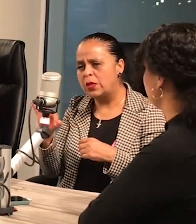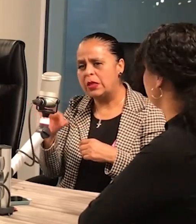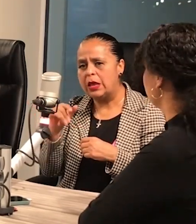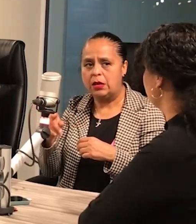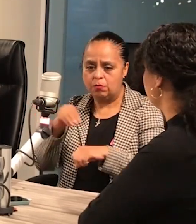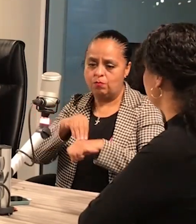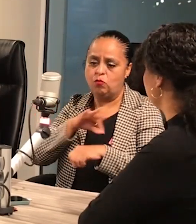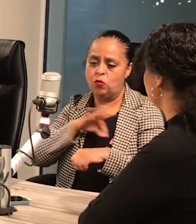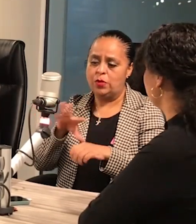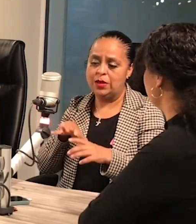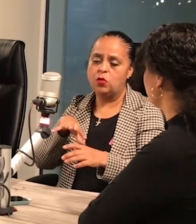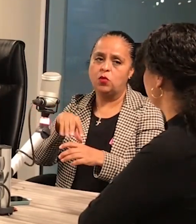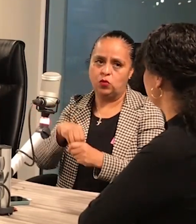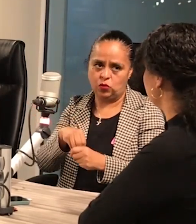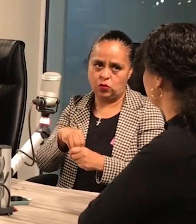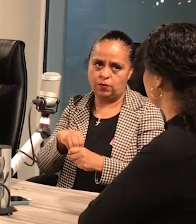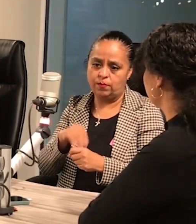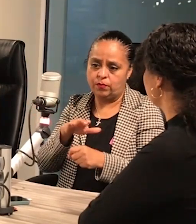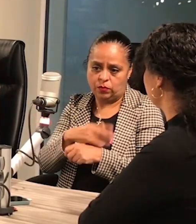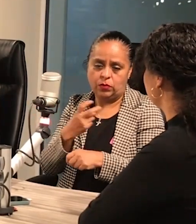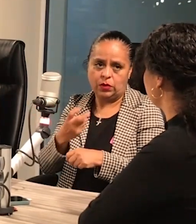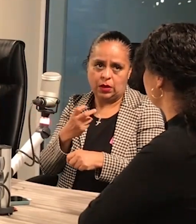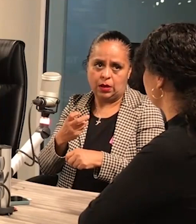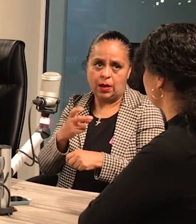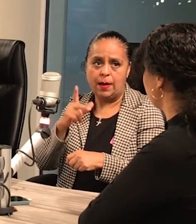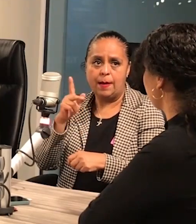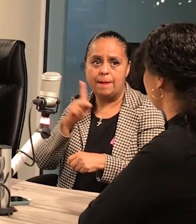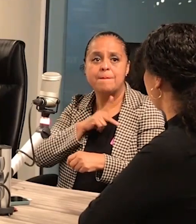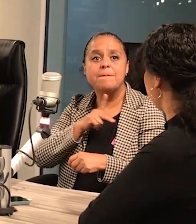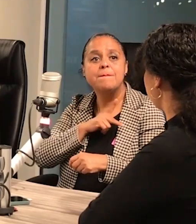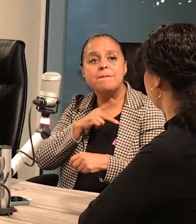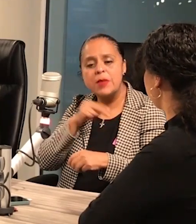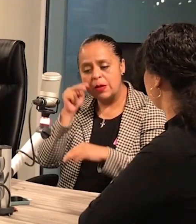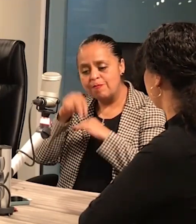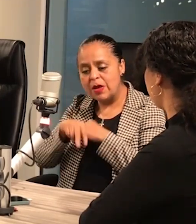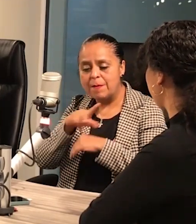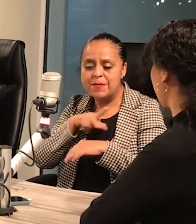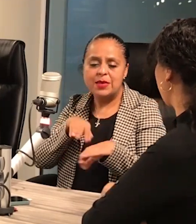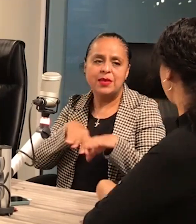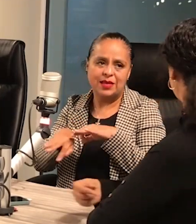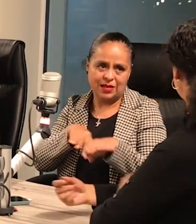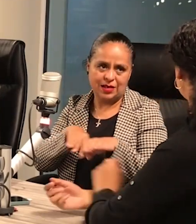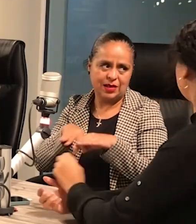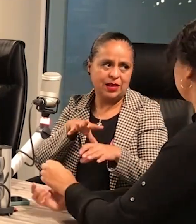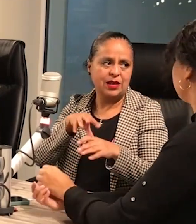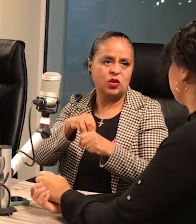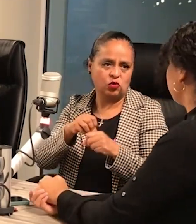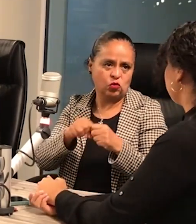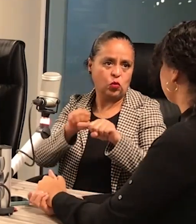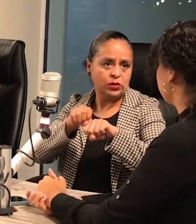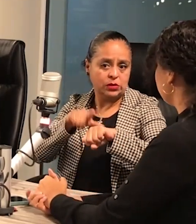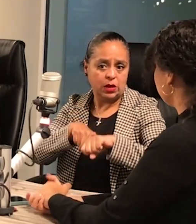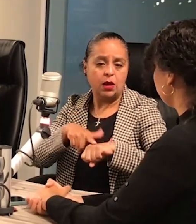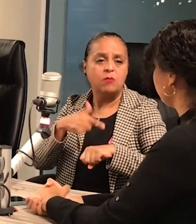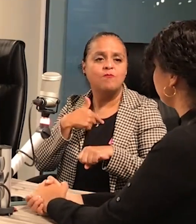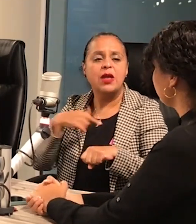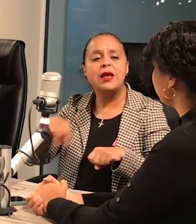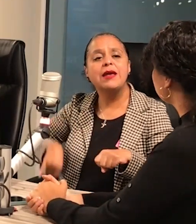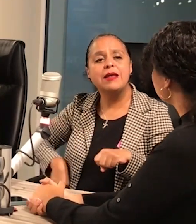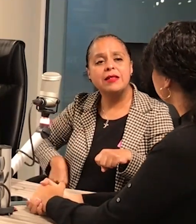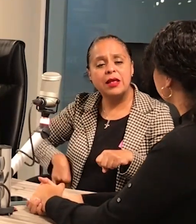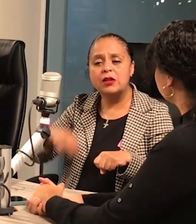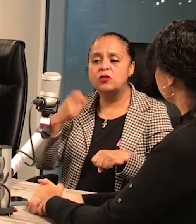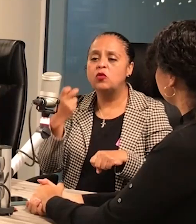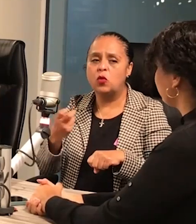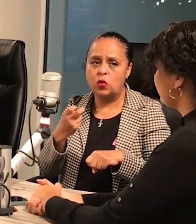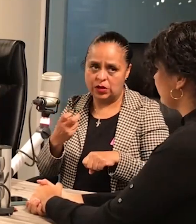esa inclusión, ¿no? Entonces, por ello, desde mi bisagra, que es la inclusión laboral y social, es que me interesó mucho este tema y